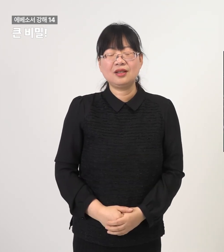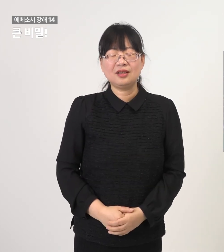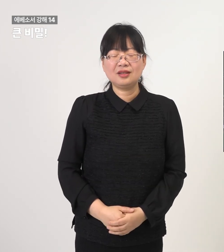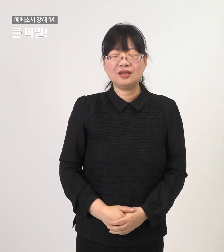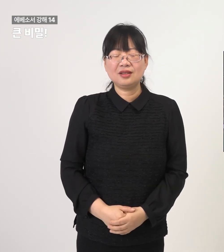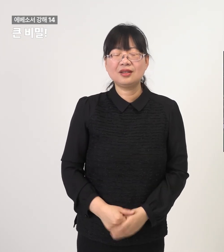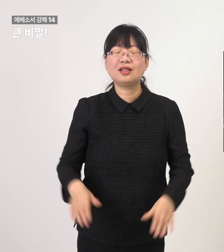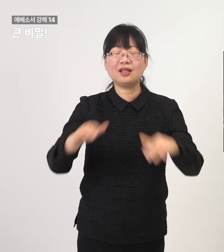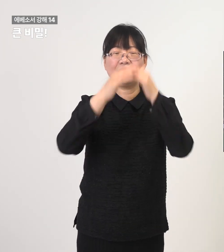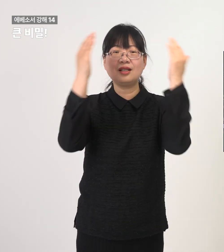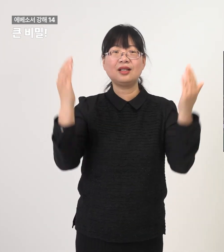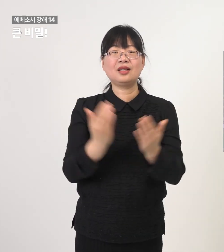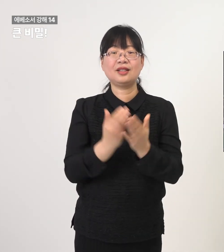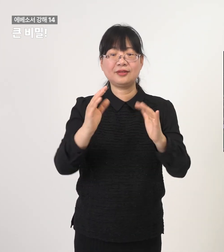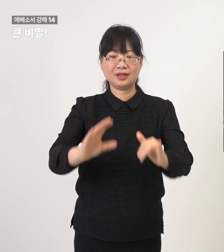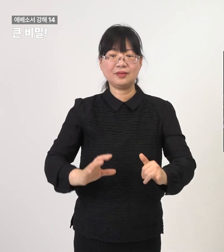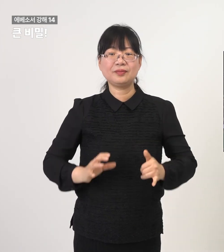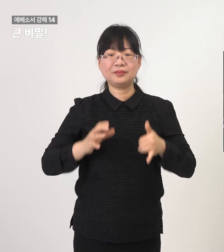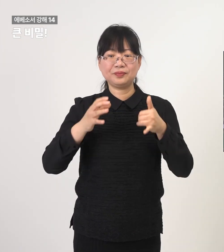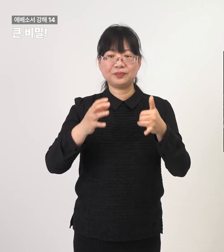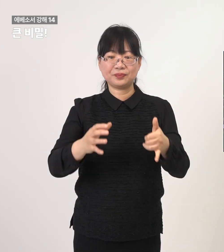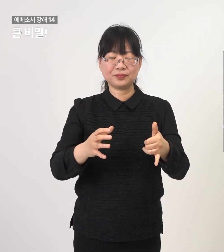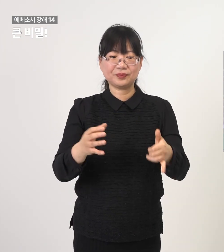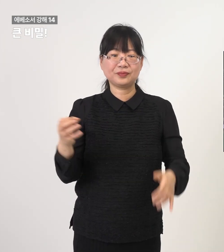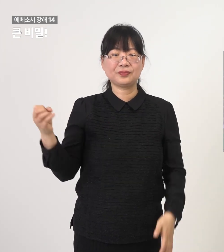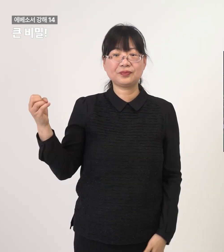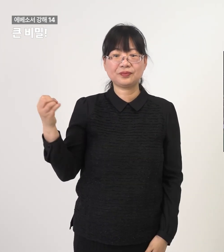눈물 온 세상 다시